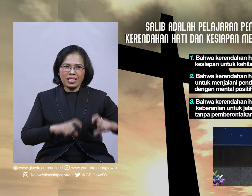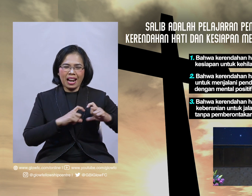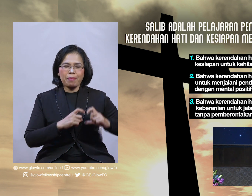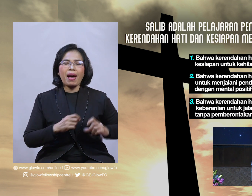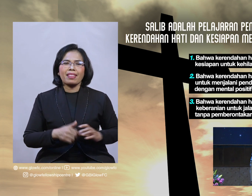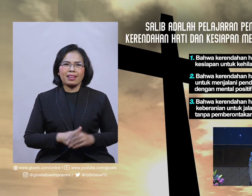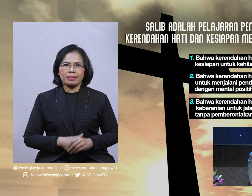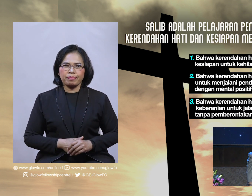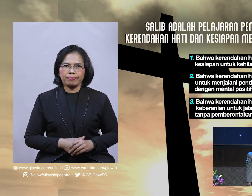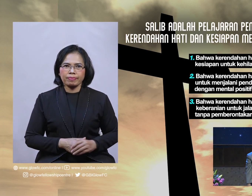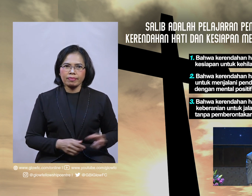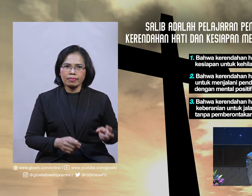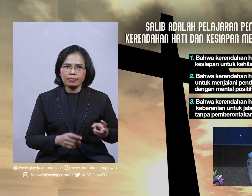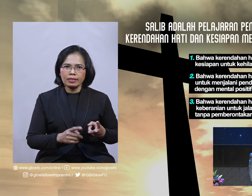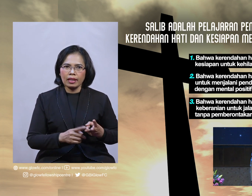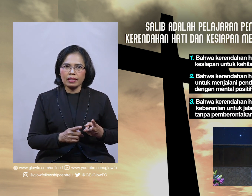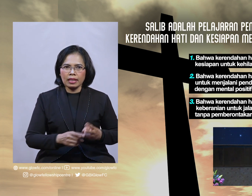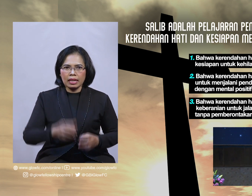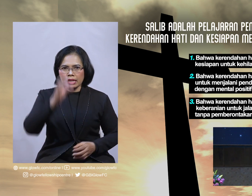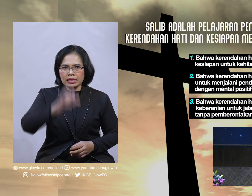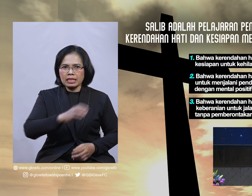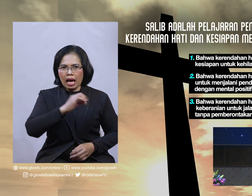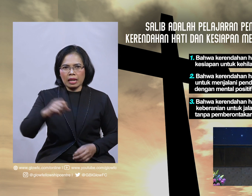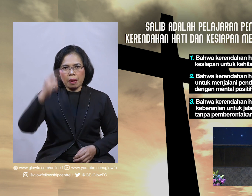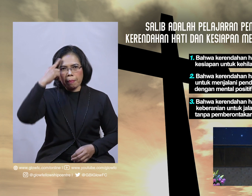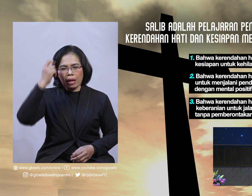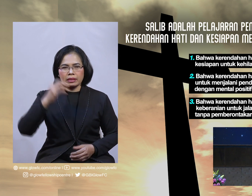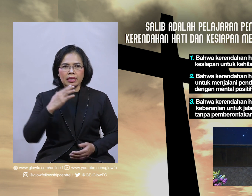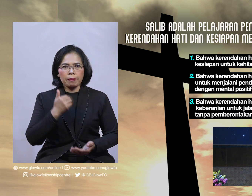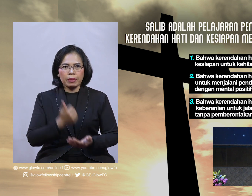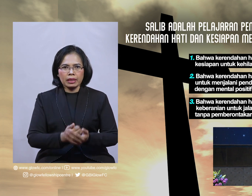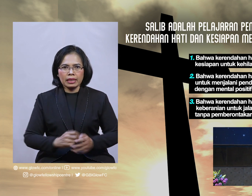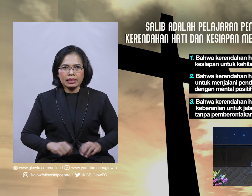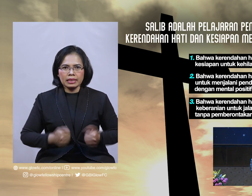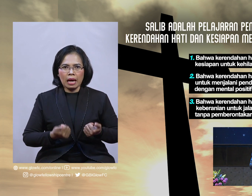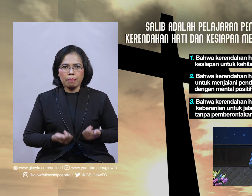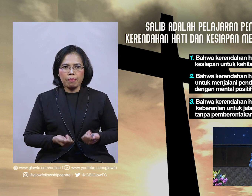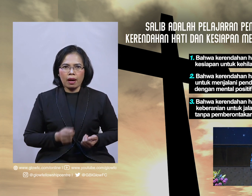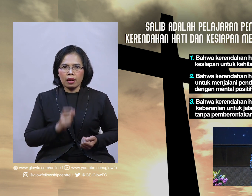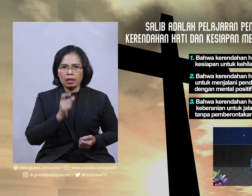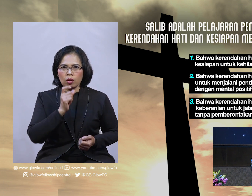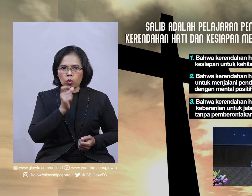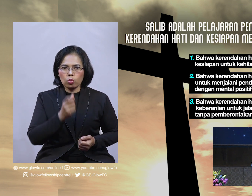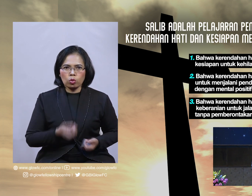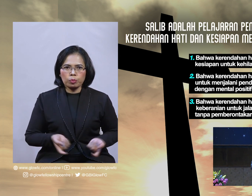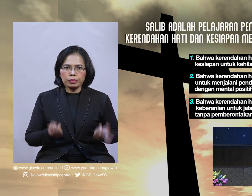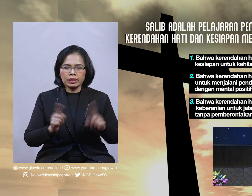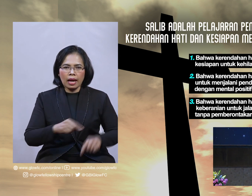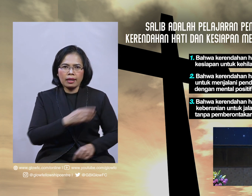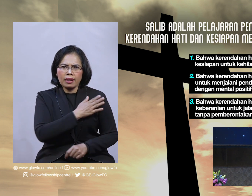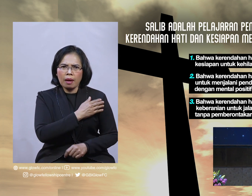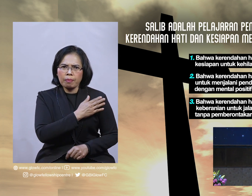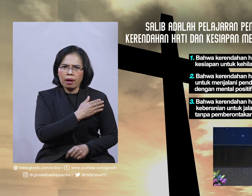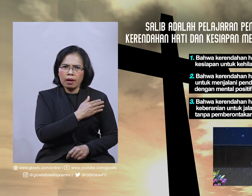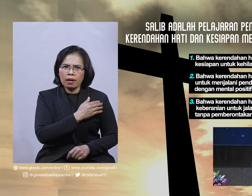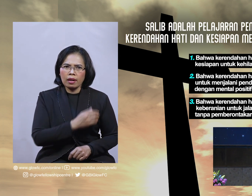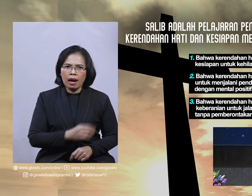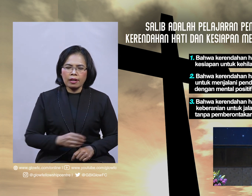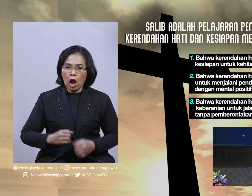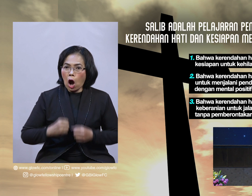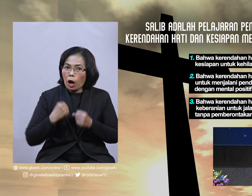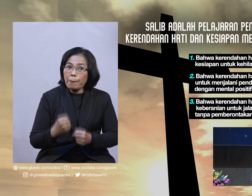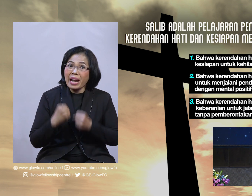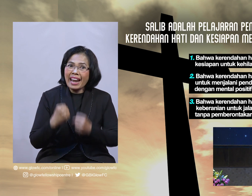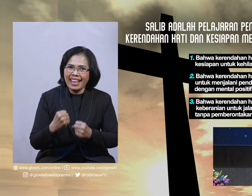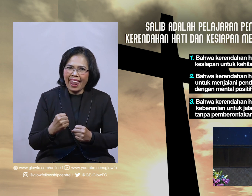seseorang Hai Salim ada pelajaran penting tanggal dan hati dan kesiapan menjadi hamba bawah kerendahan hati dan kesiapan menjadi hamba Allah